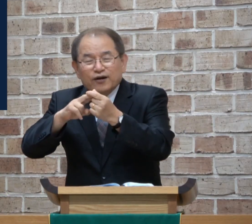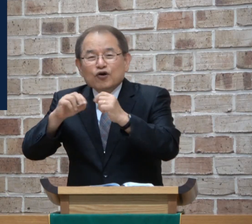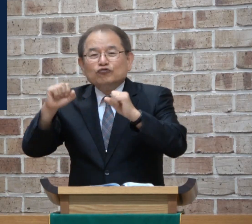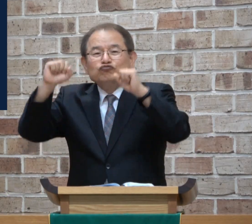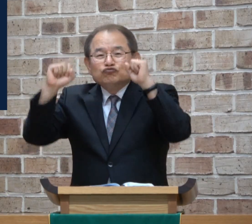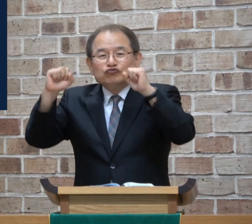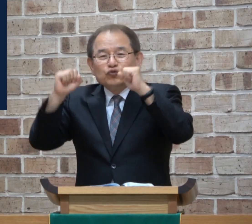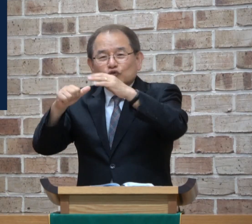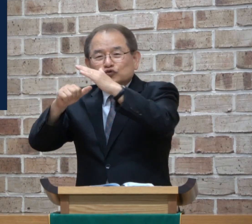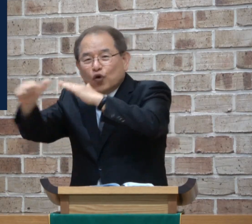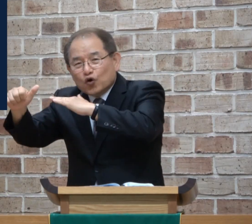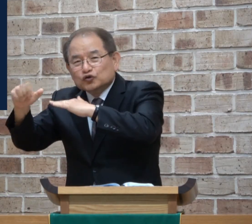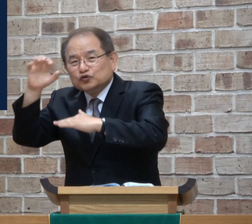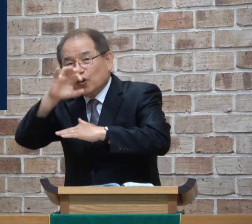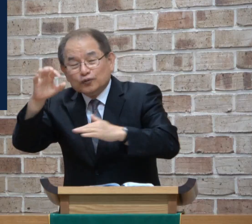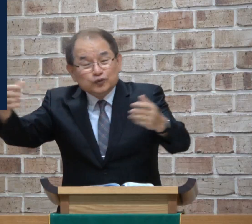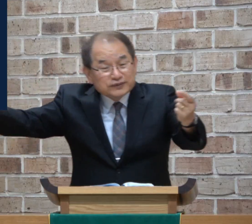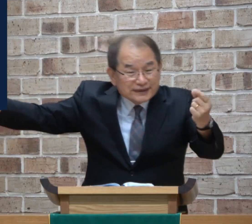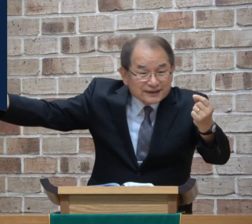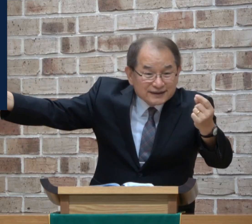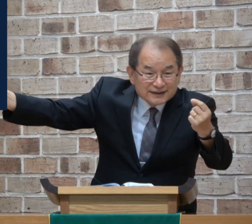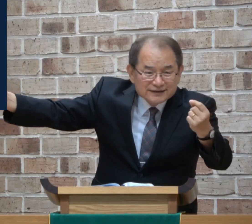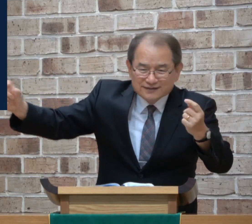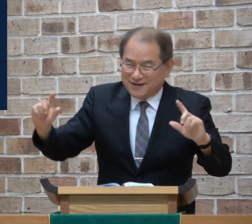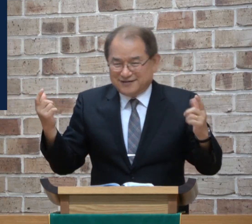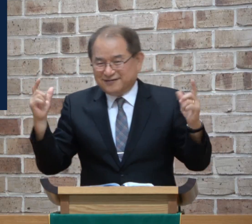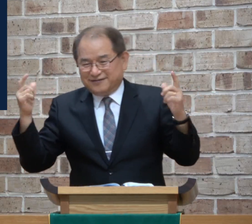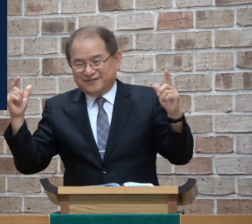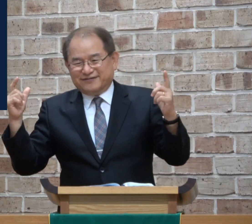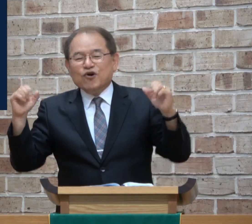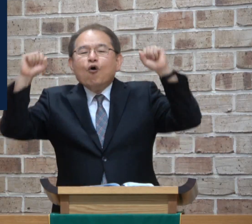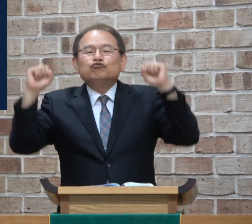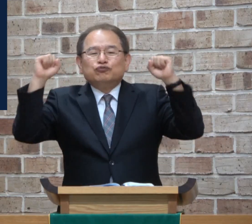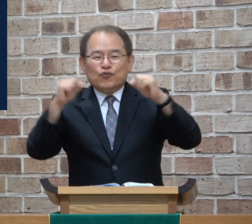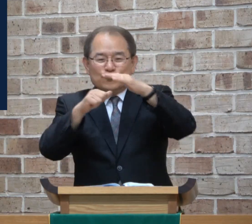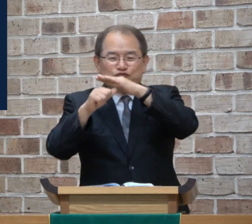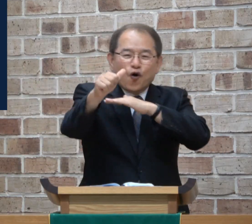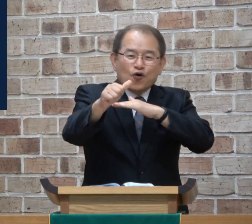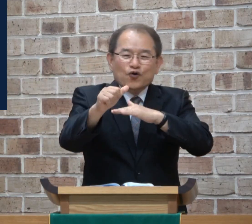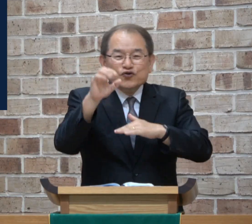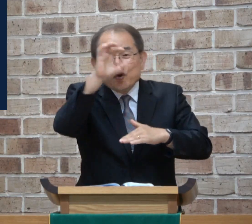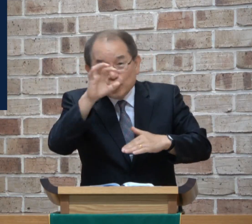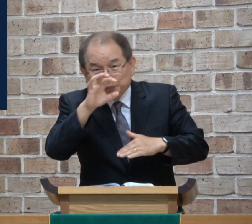운동을 연습하는 것과 국가대표가 연습하는 것하고 운동을 연습하는 강도는 너무나 다릅니다.